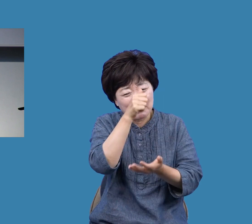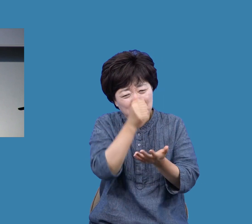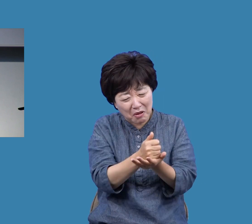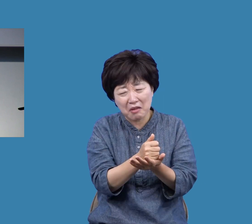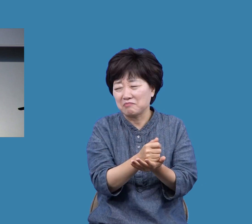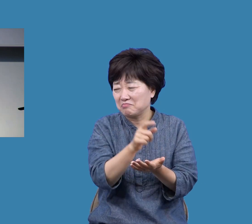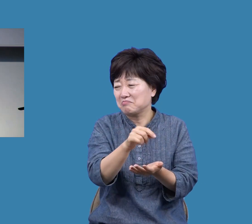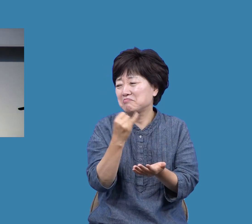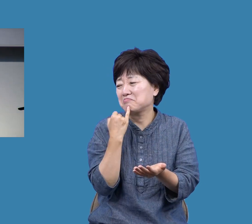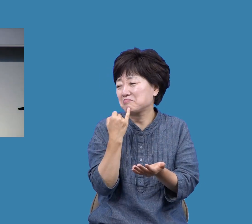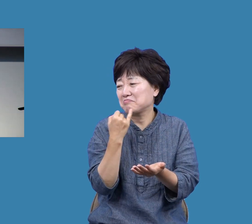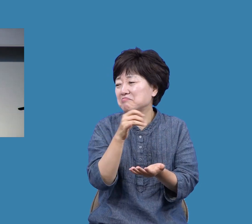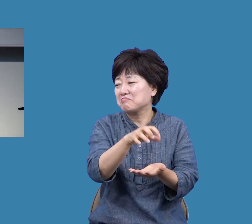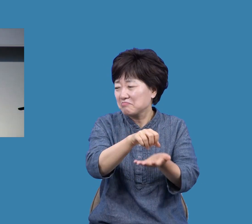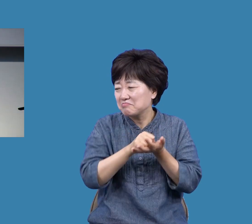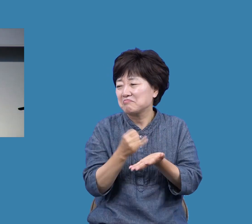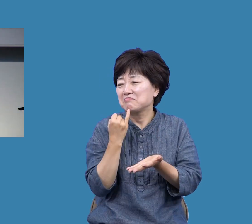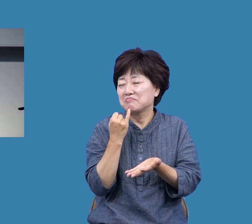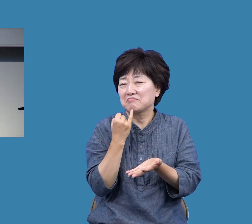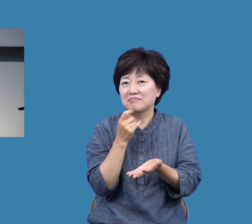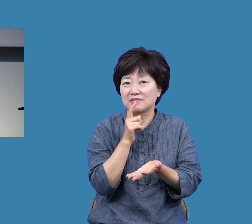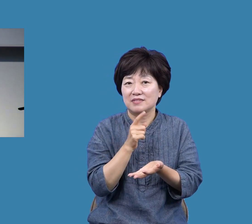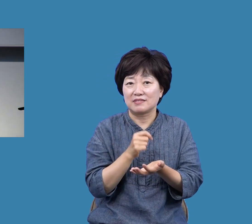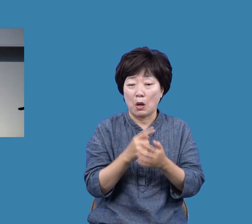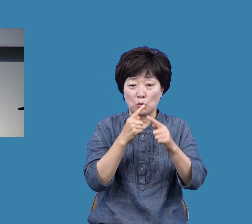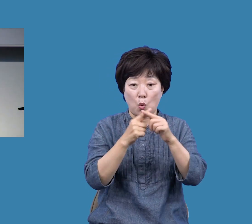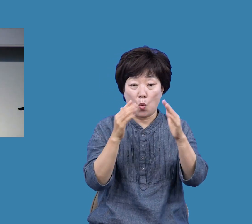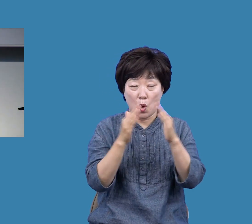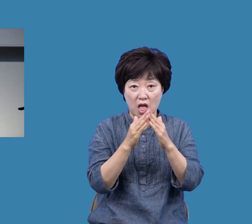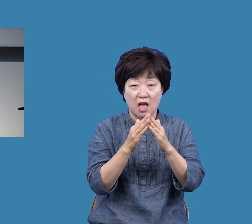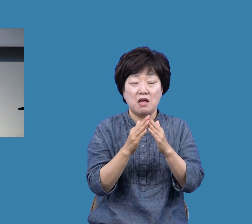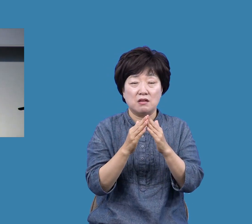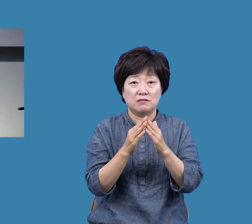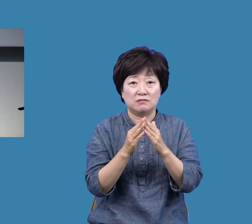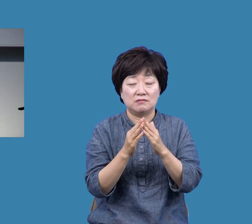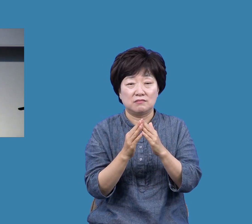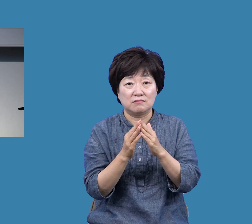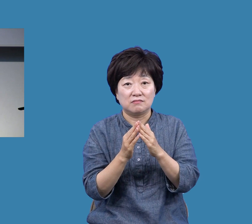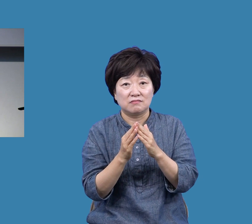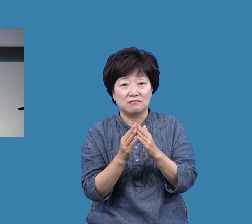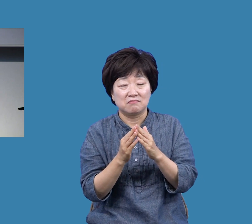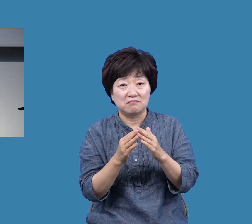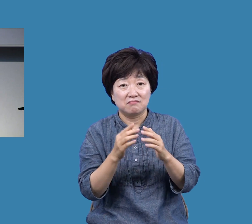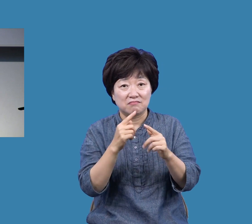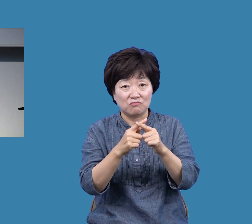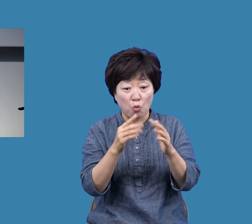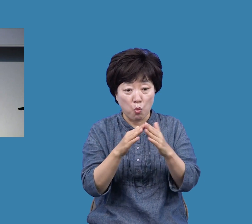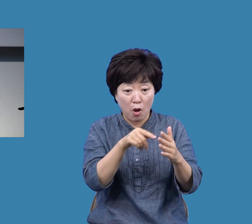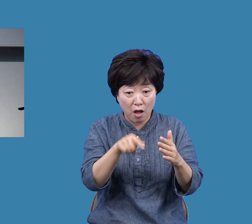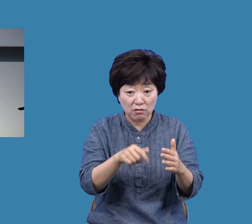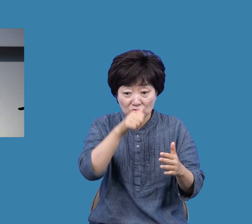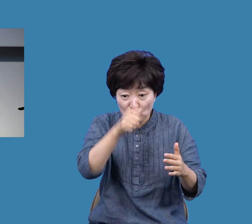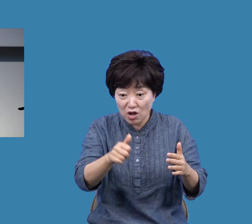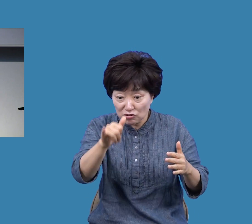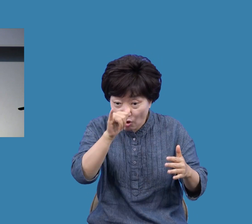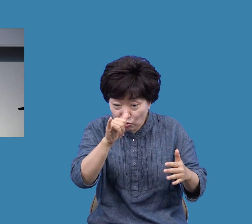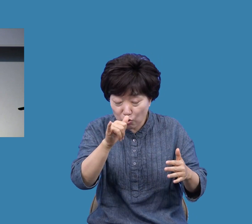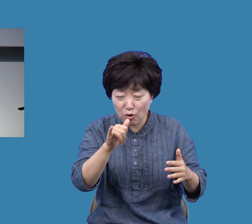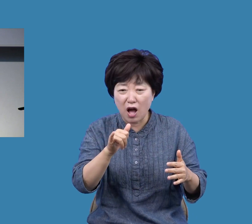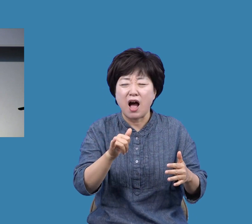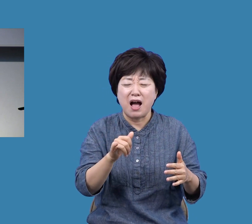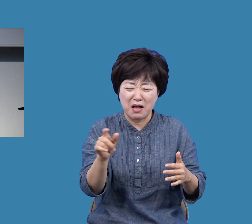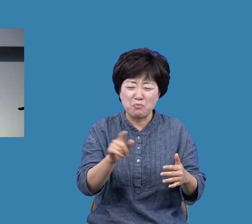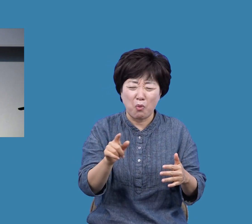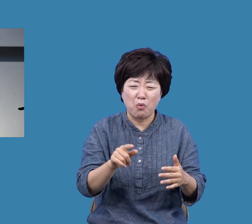수 있어. 이런 거 자랑했겠지. 그래도 교회는 교회 죄가 있더라도 어떻게 교회가 그래도